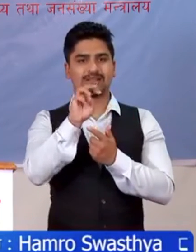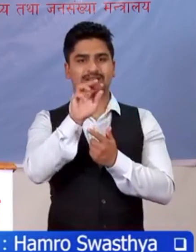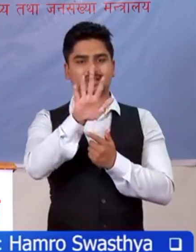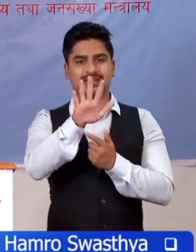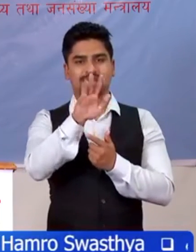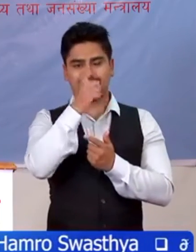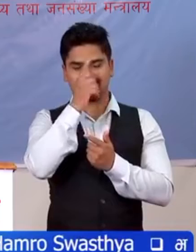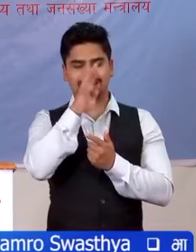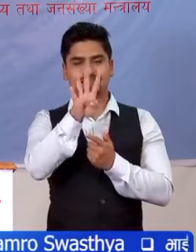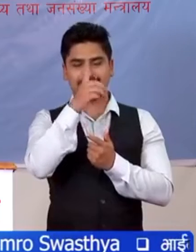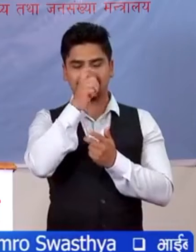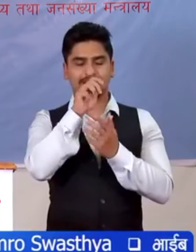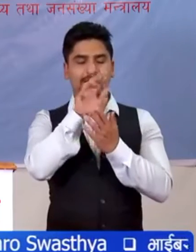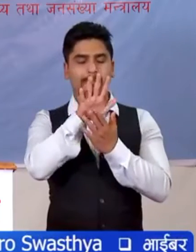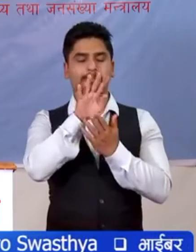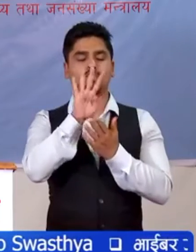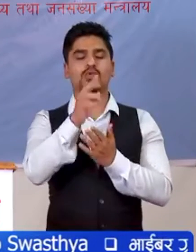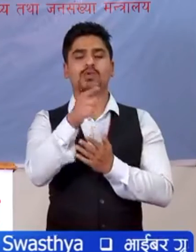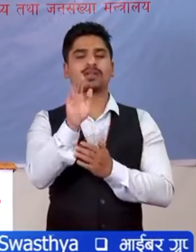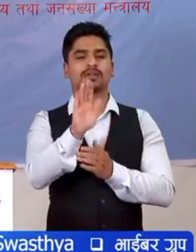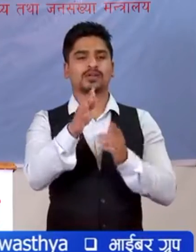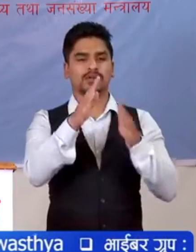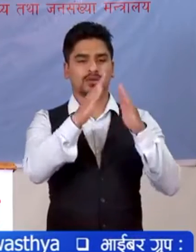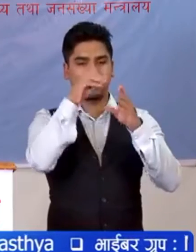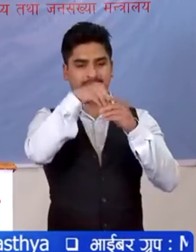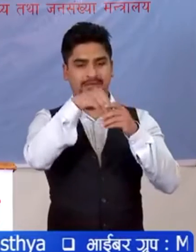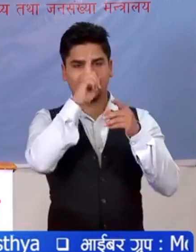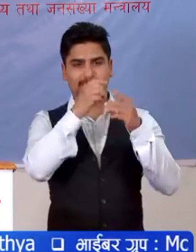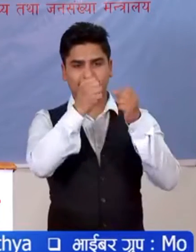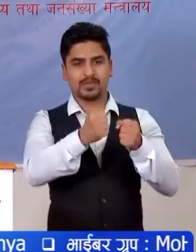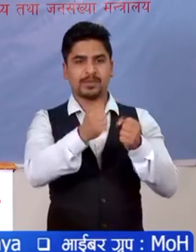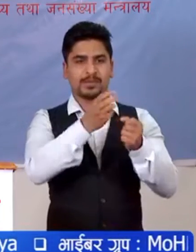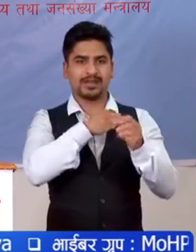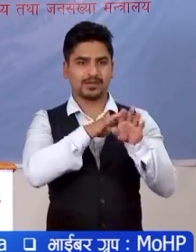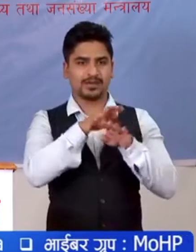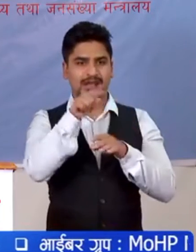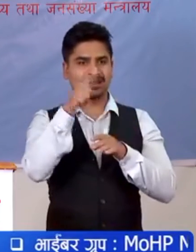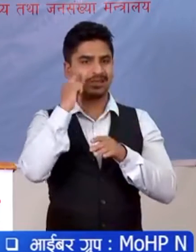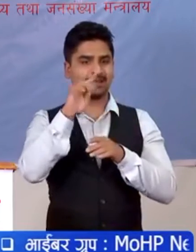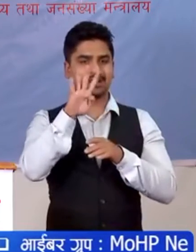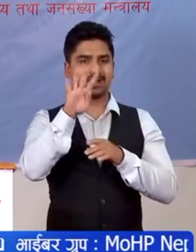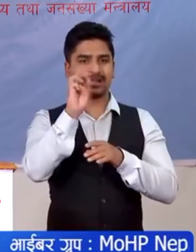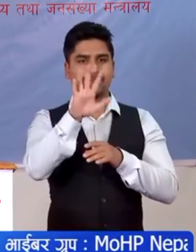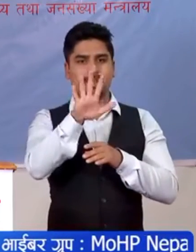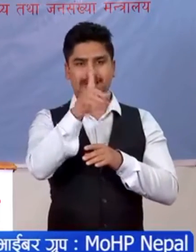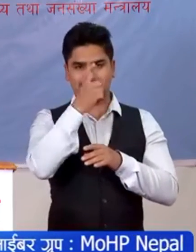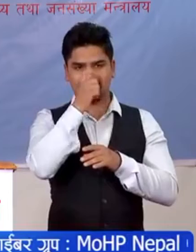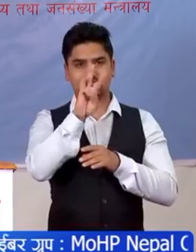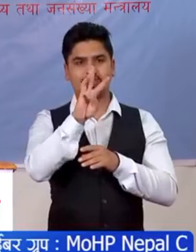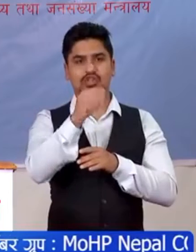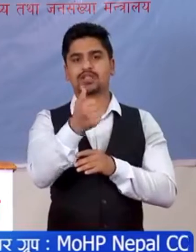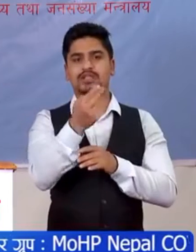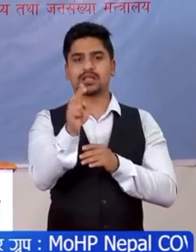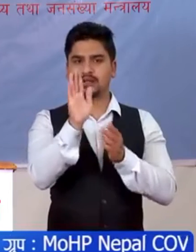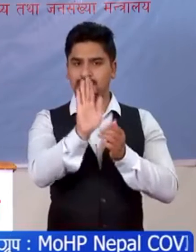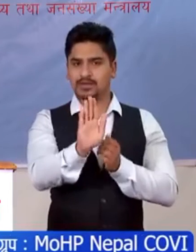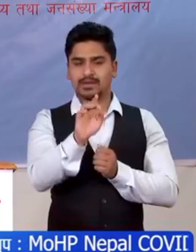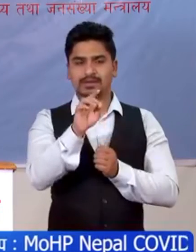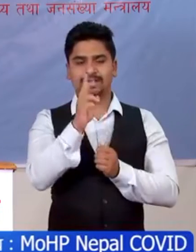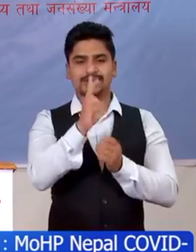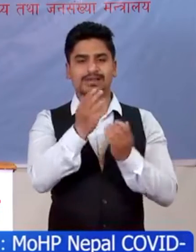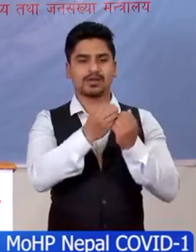19,454 छ। क्वारेन्टाइनमा बसेका व्यक्तिहरू आजको दिनमा 4,536 जना हुनुहुन्छ। त्यसै